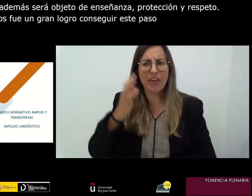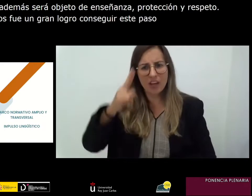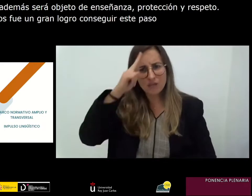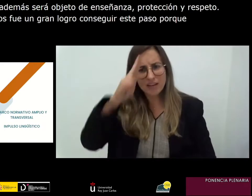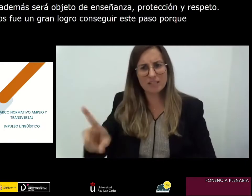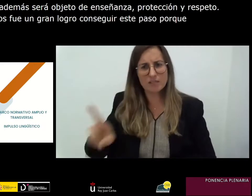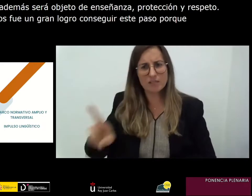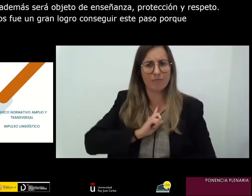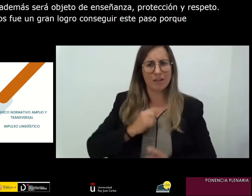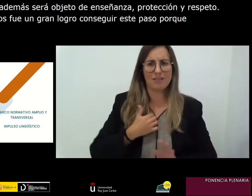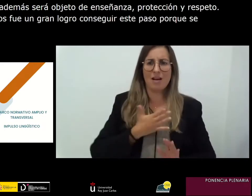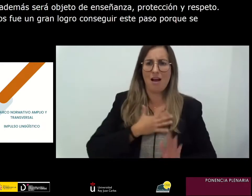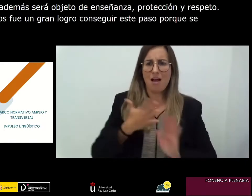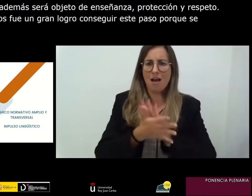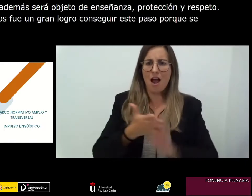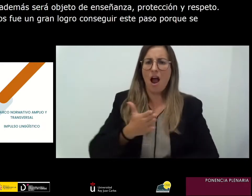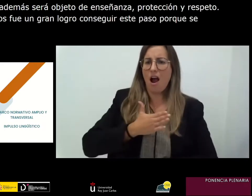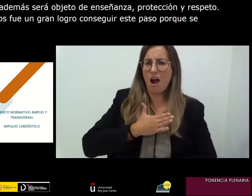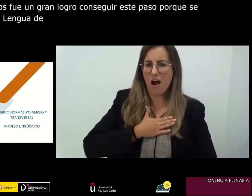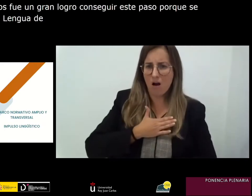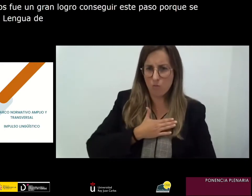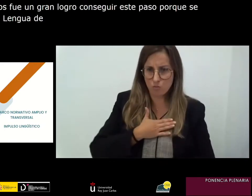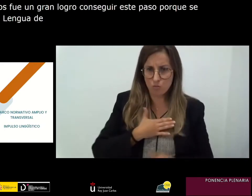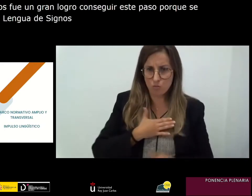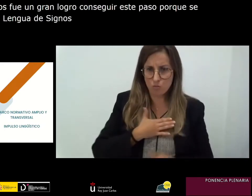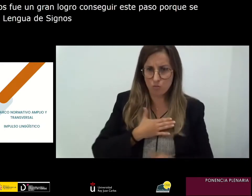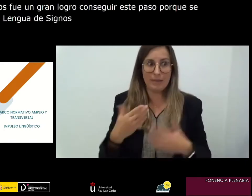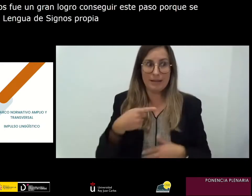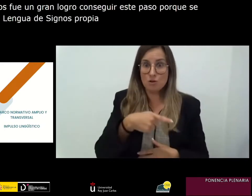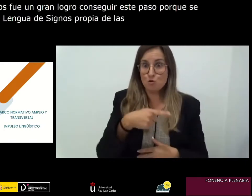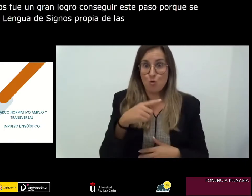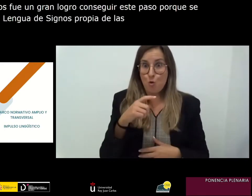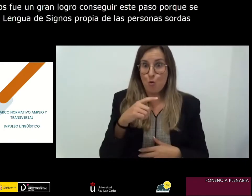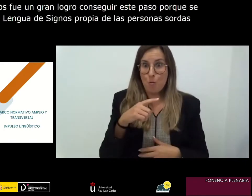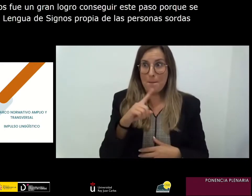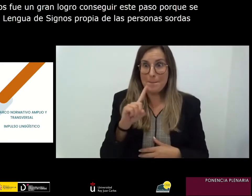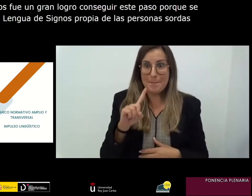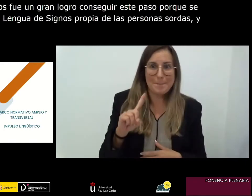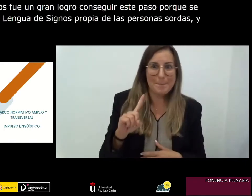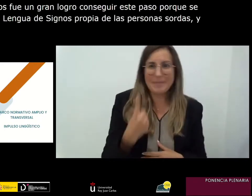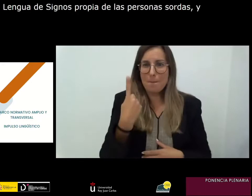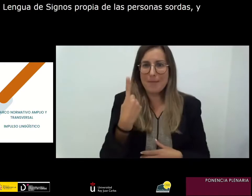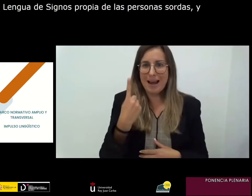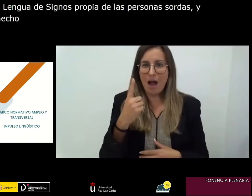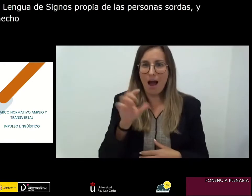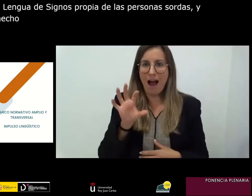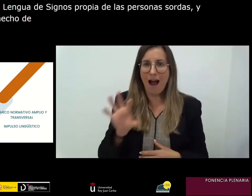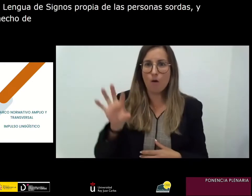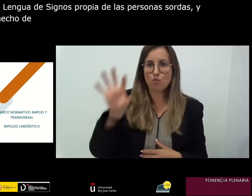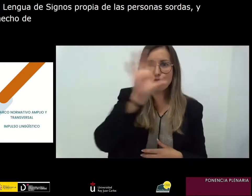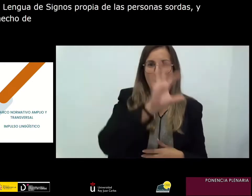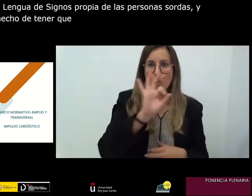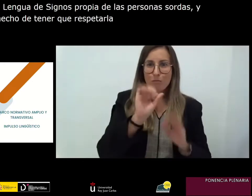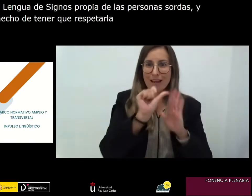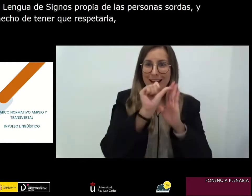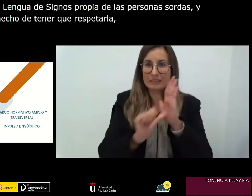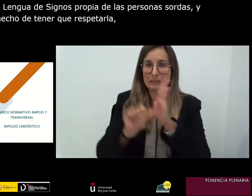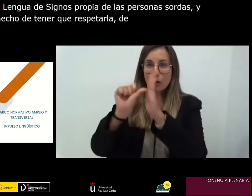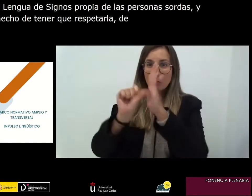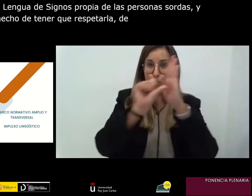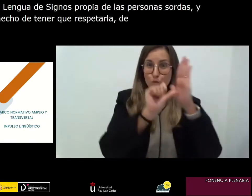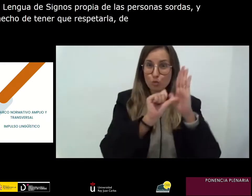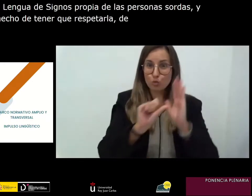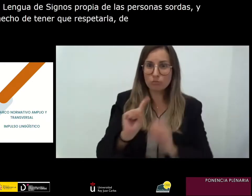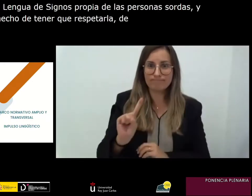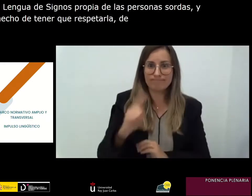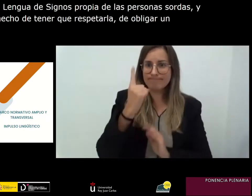lengua de signos propia de las personas sordas y además el hecho de tener que respetarla, de obligar al respeto. Creo